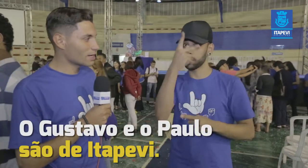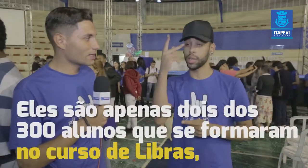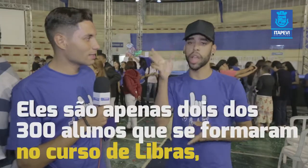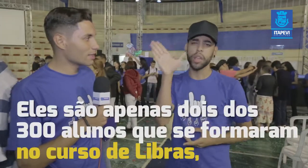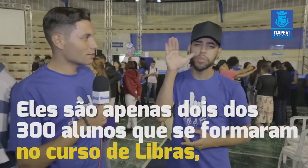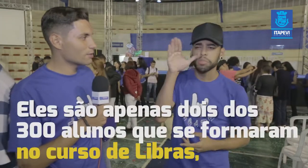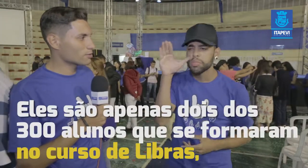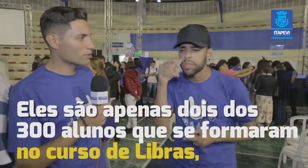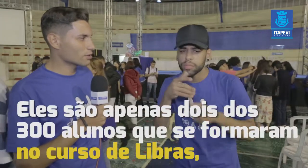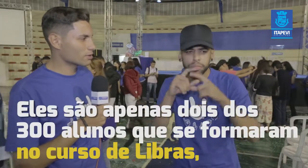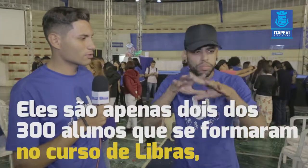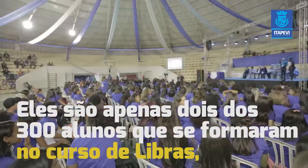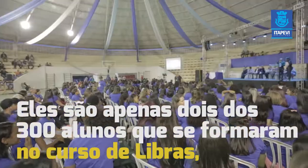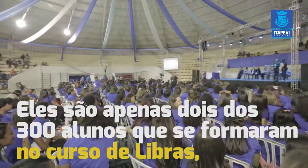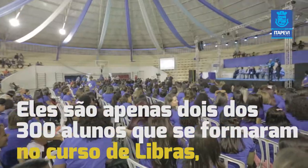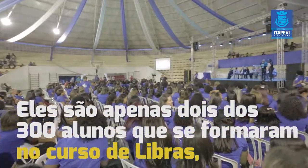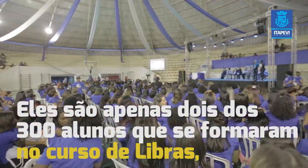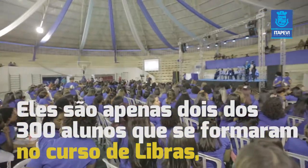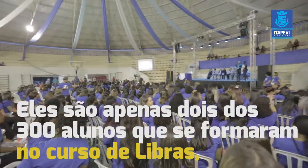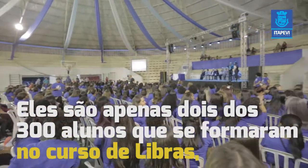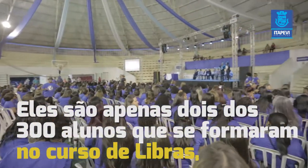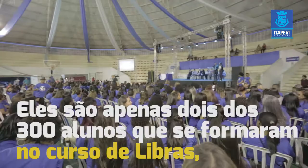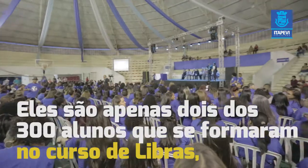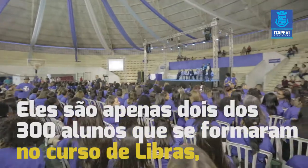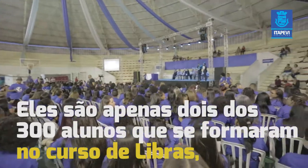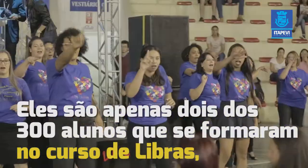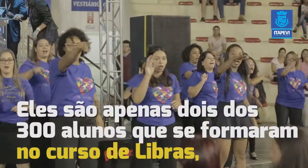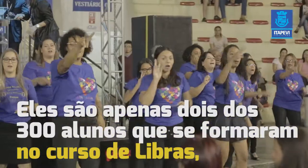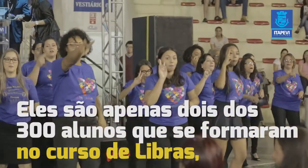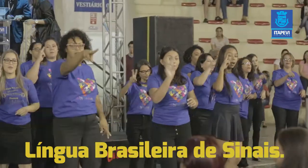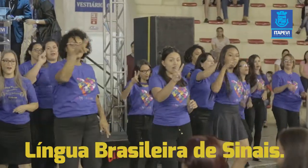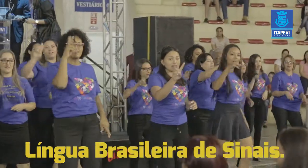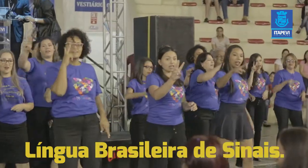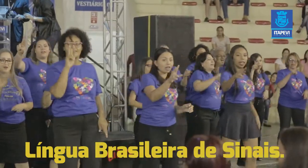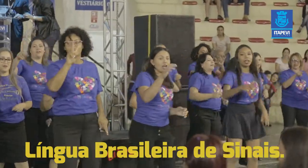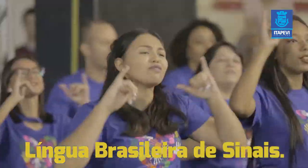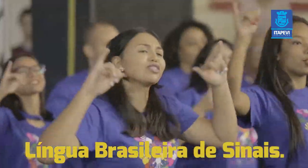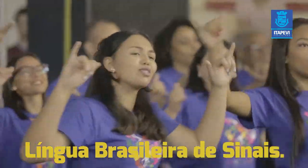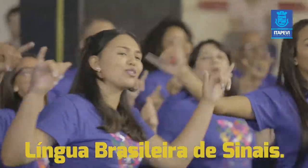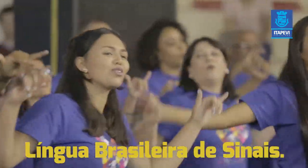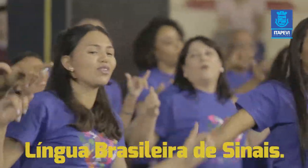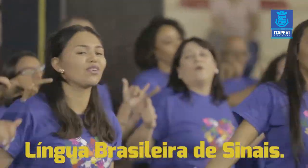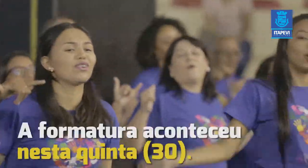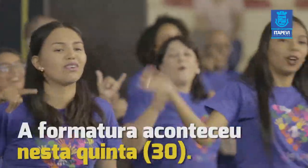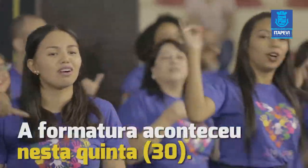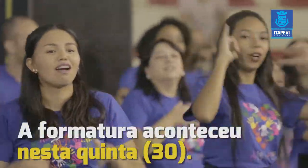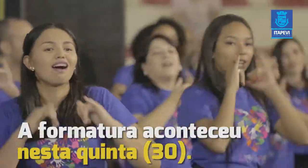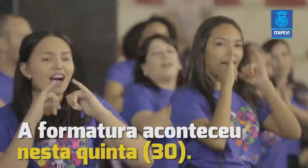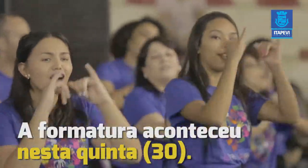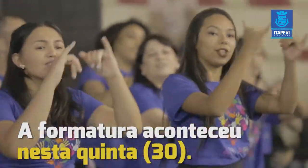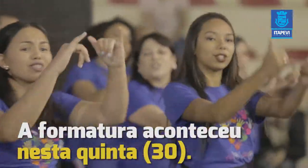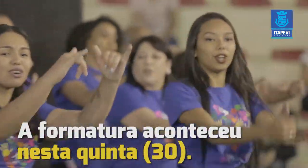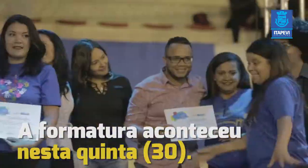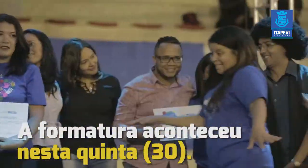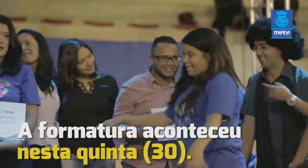são apenas dois dos 300 alunos que se formaram no curso de Libras, Língua Brasileira de Sinais. A formatura aconteceu nesta